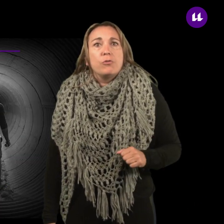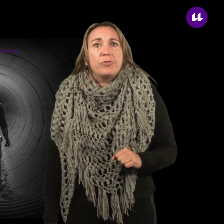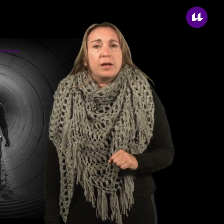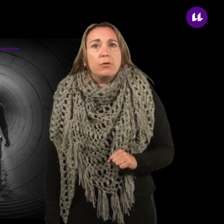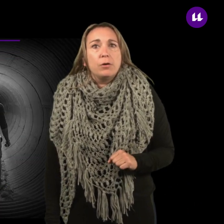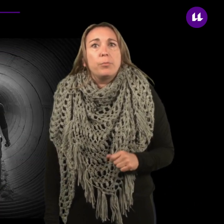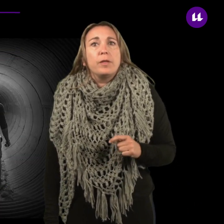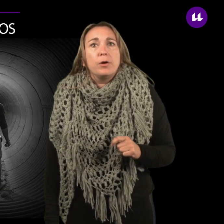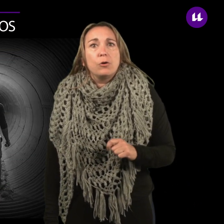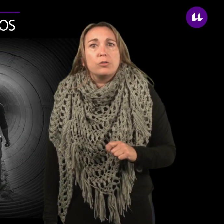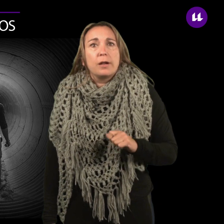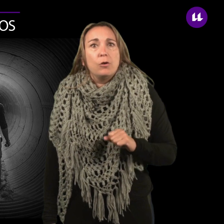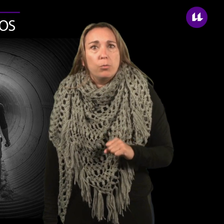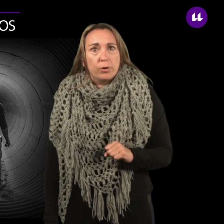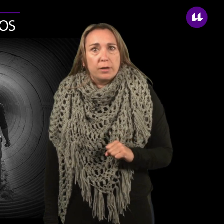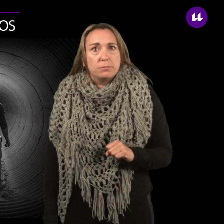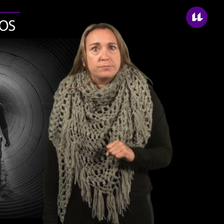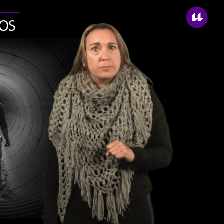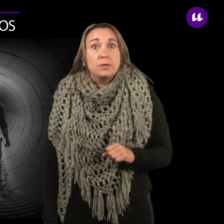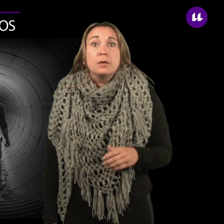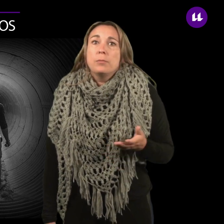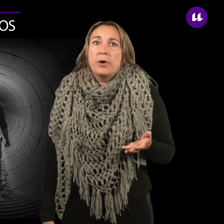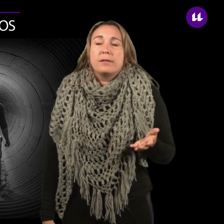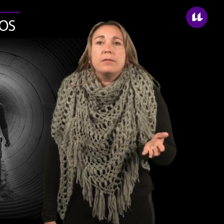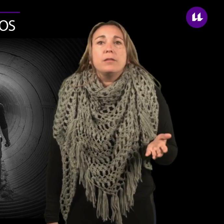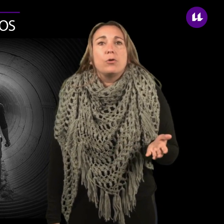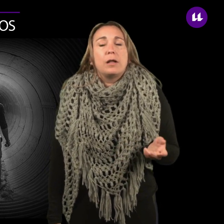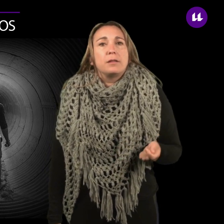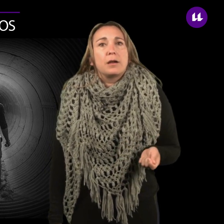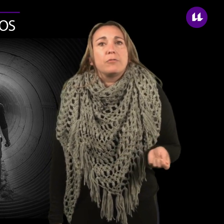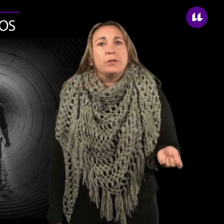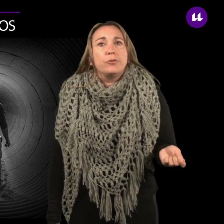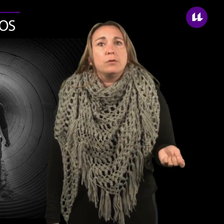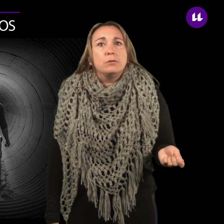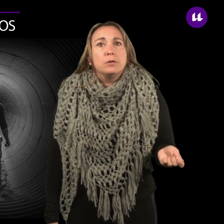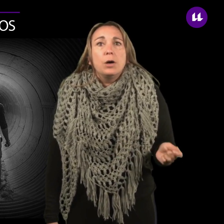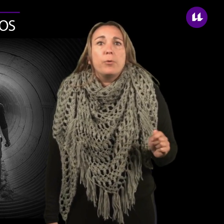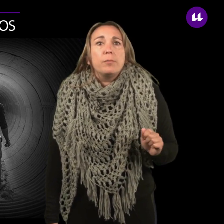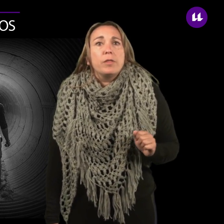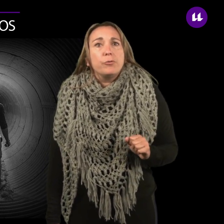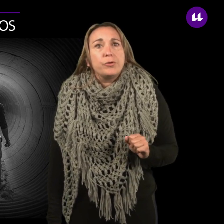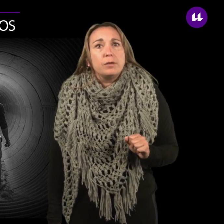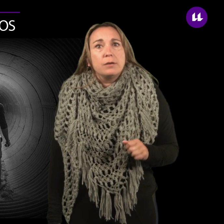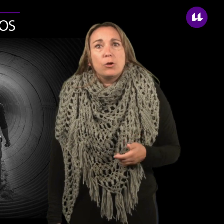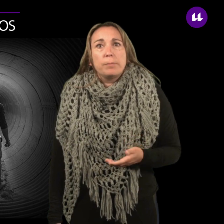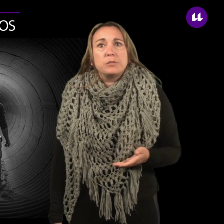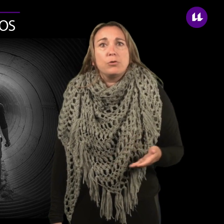confinados podemos encontrar en los buques? Pues atendiendo a la anterior definición, podemos deducir que los espacios